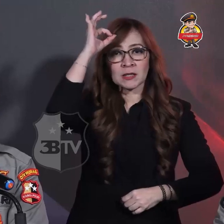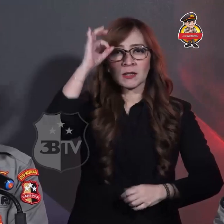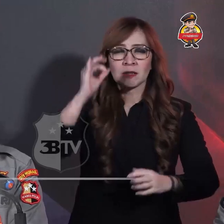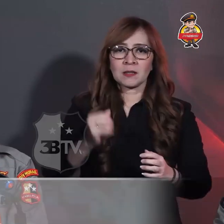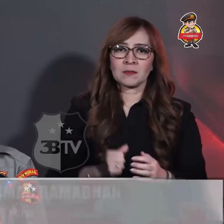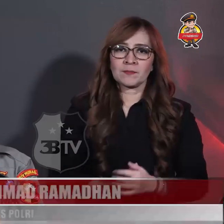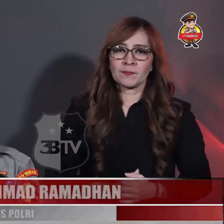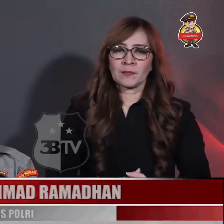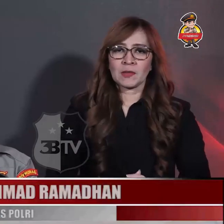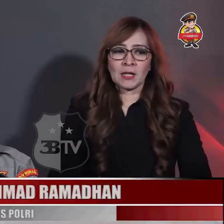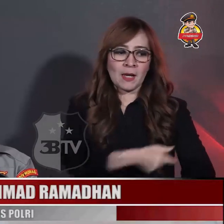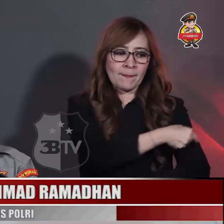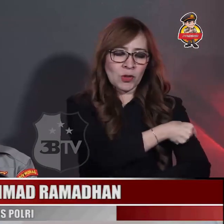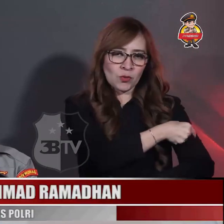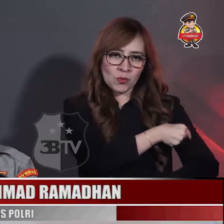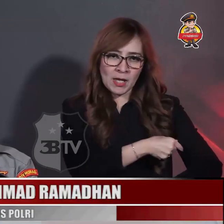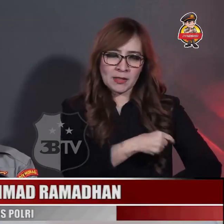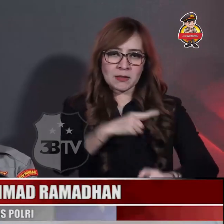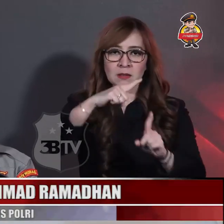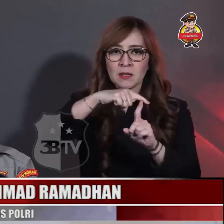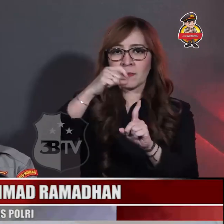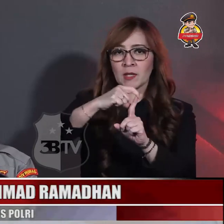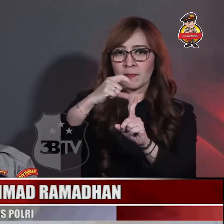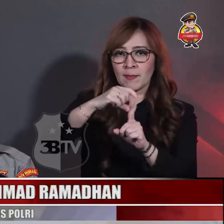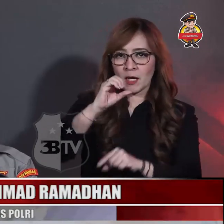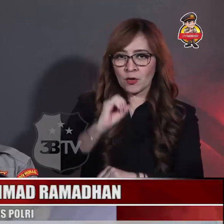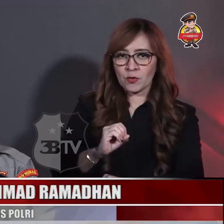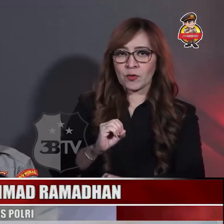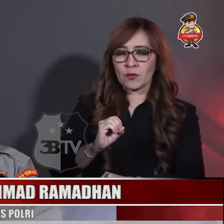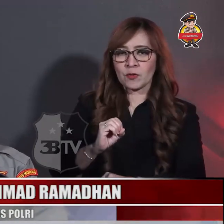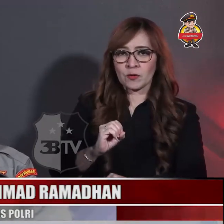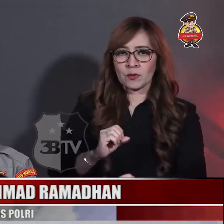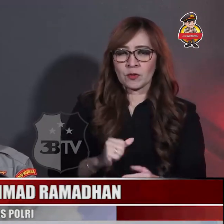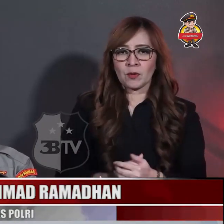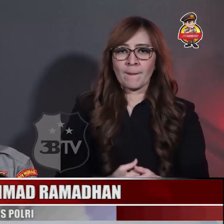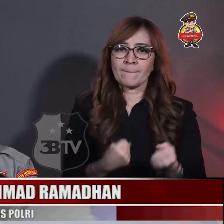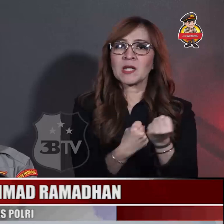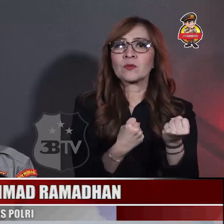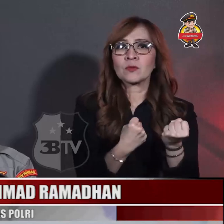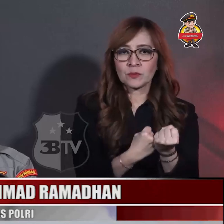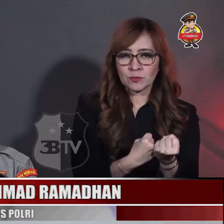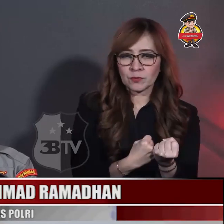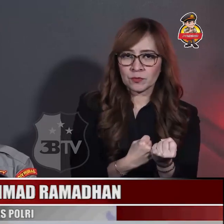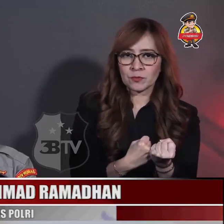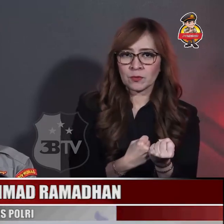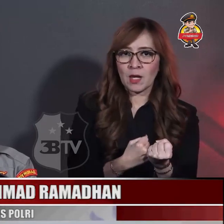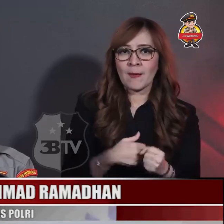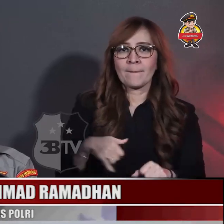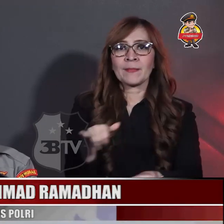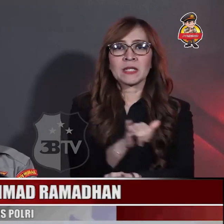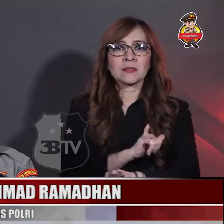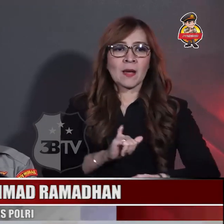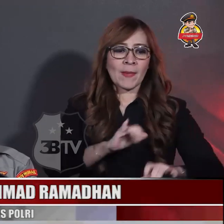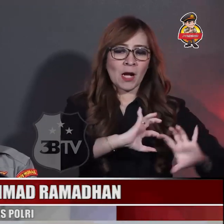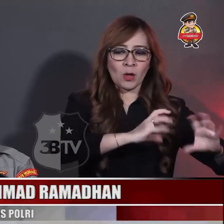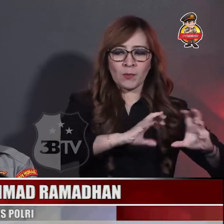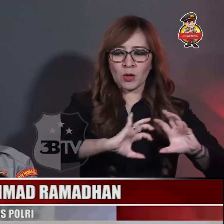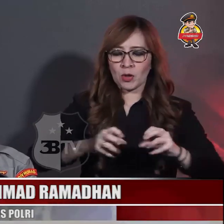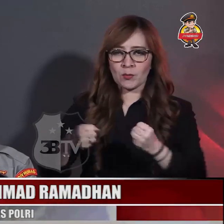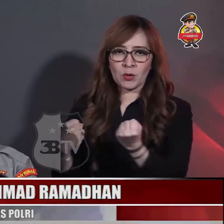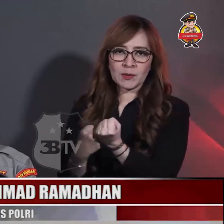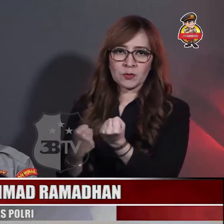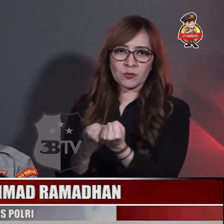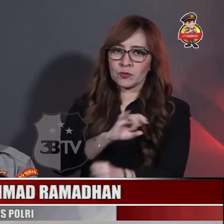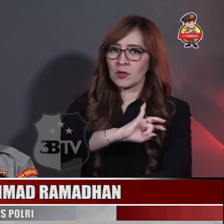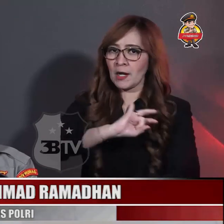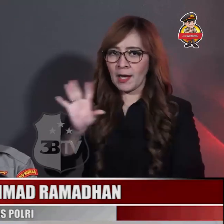dengan Satgas TPPO-nya hadir tentu bersama stakeholder lainnya.